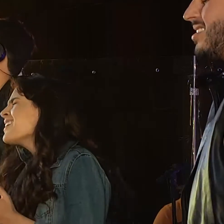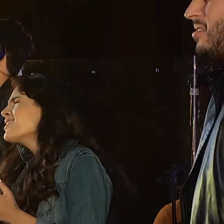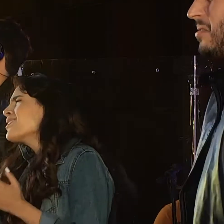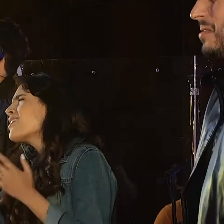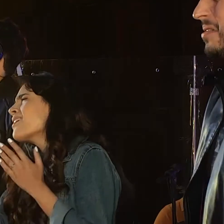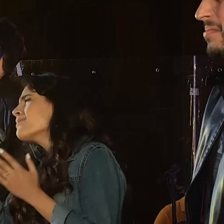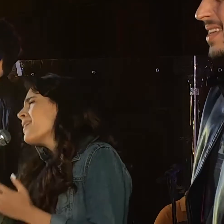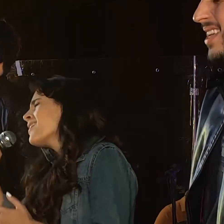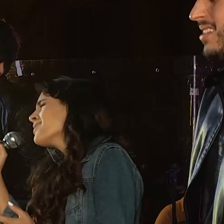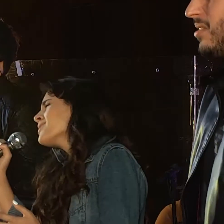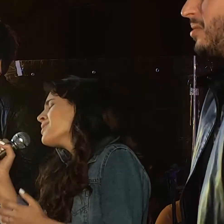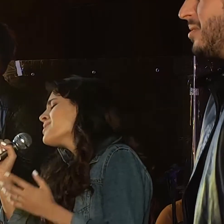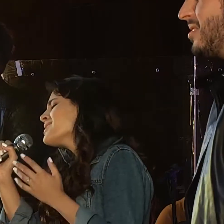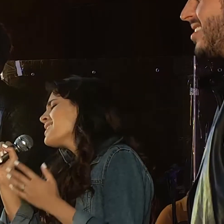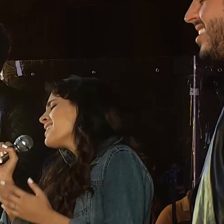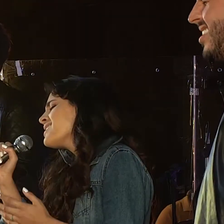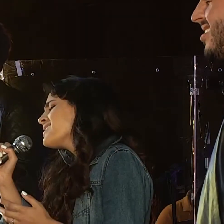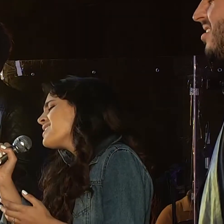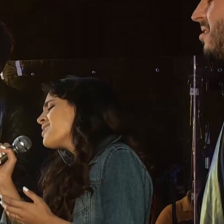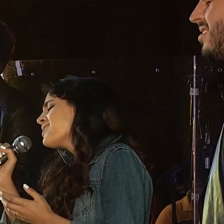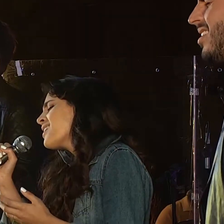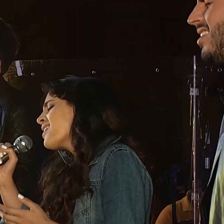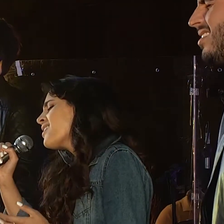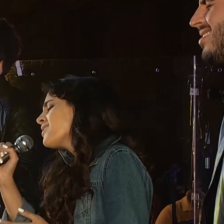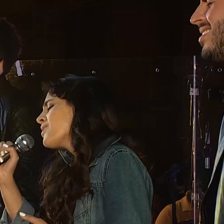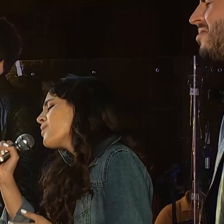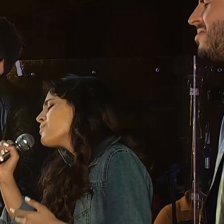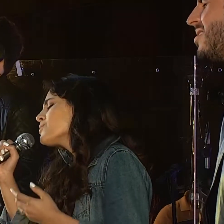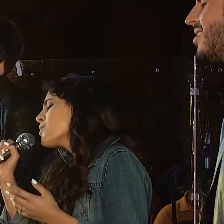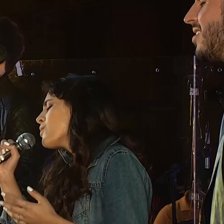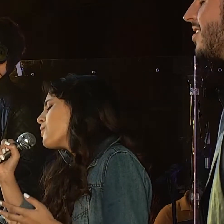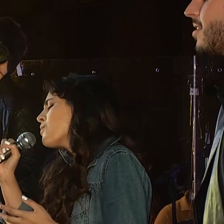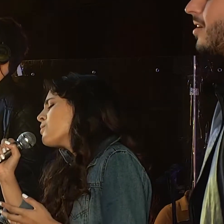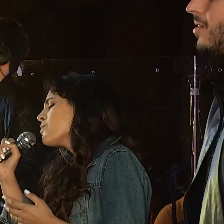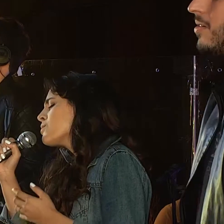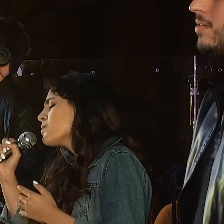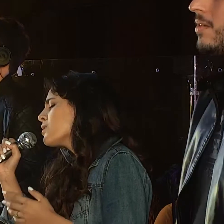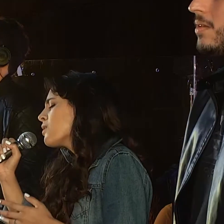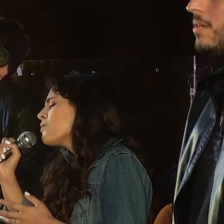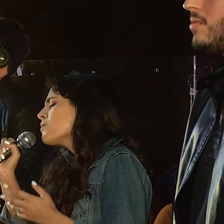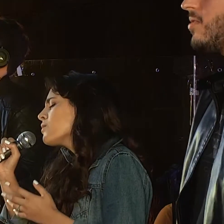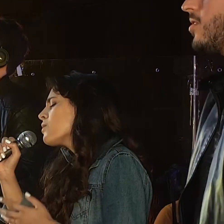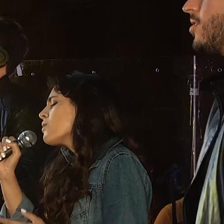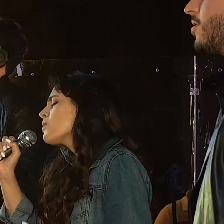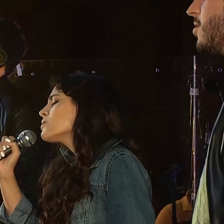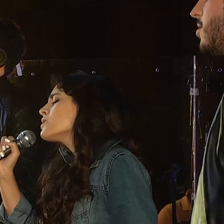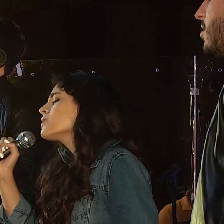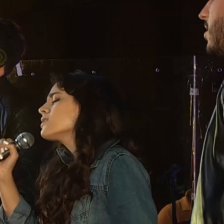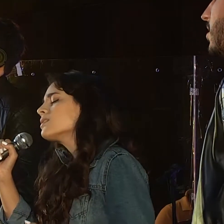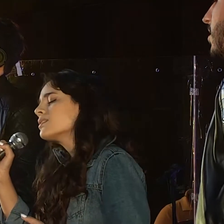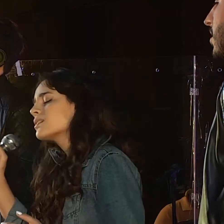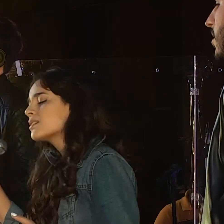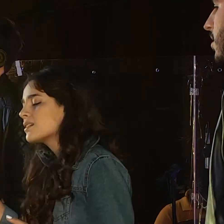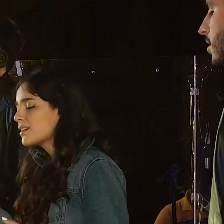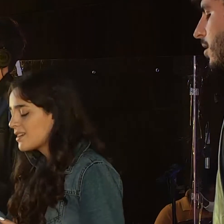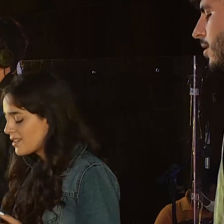e tormentos que se alternam com louvor,